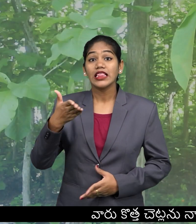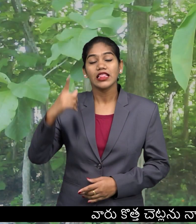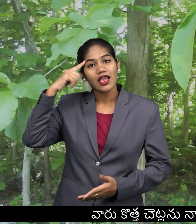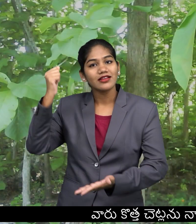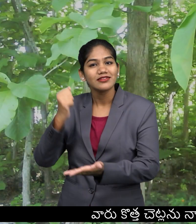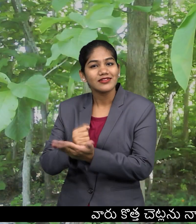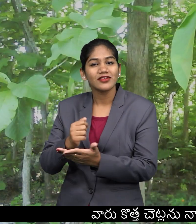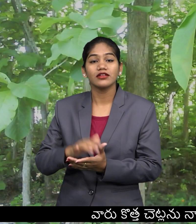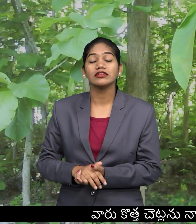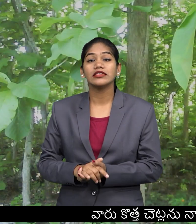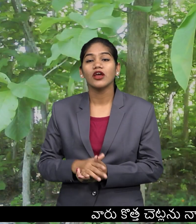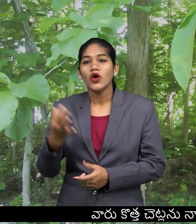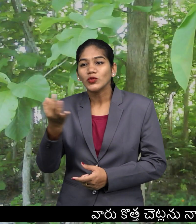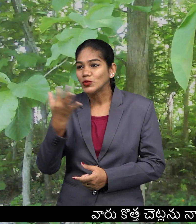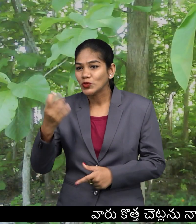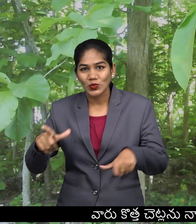వారు కొత్త చెట్లను నాటాలని